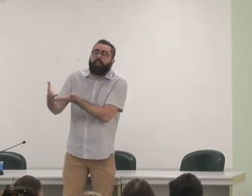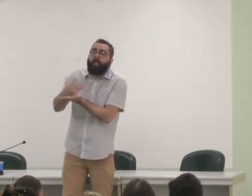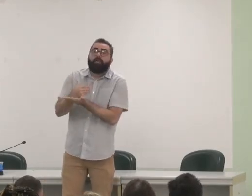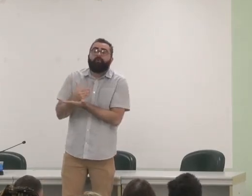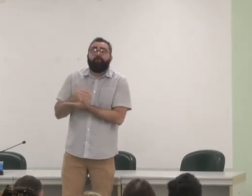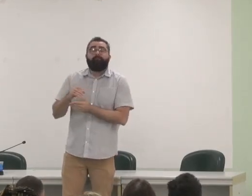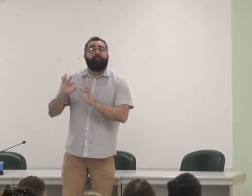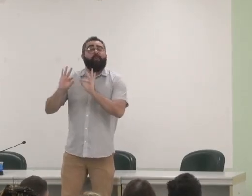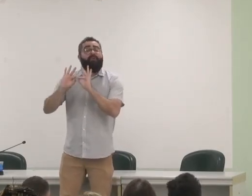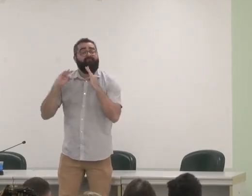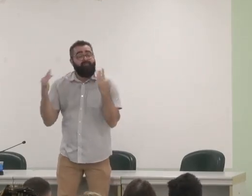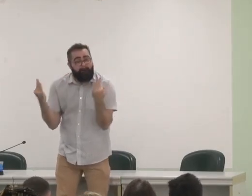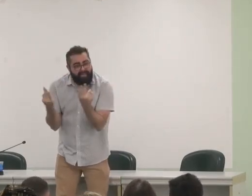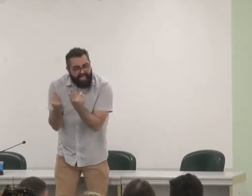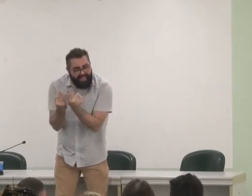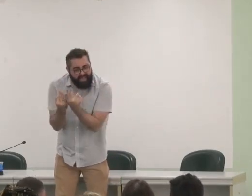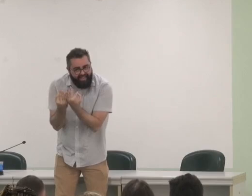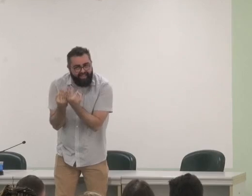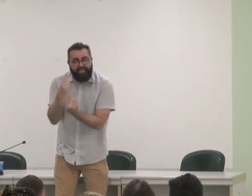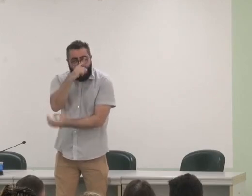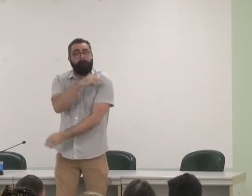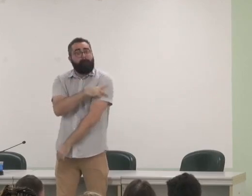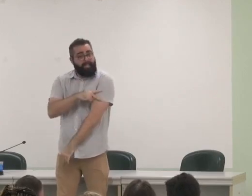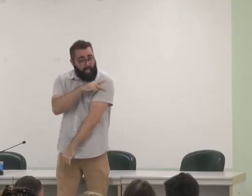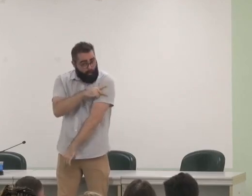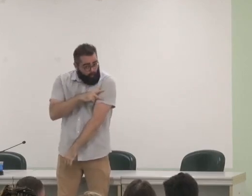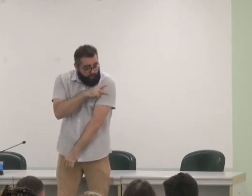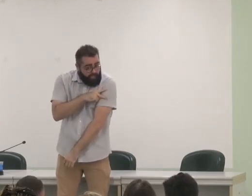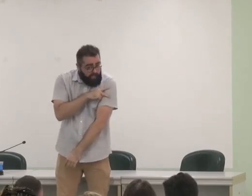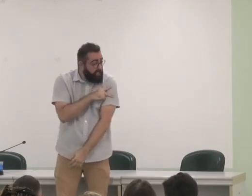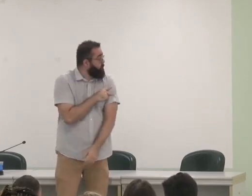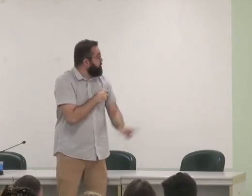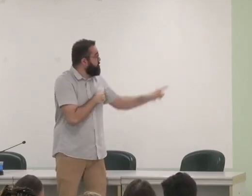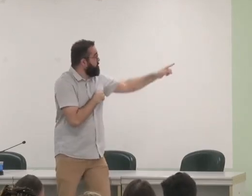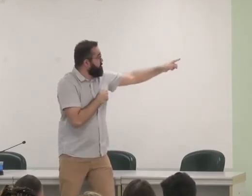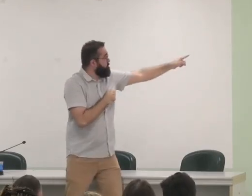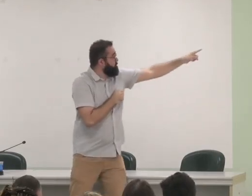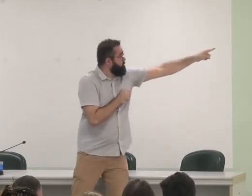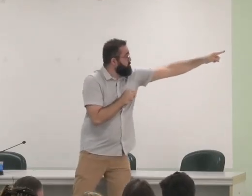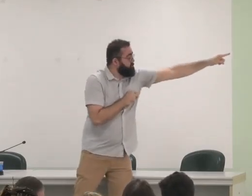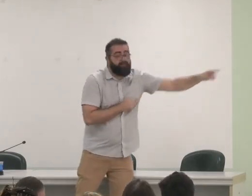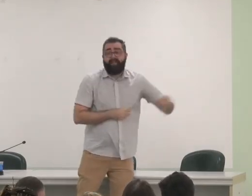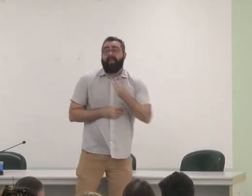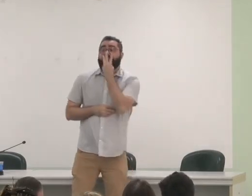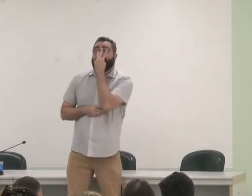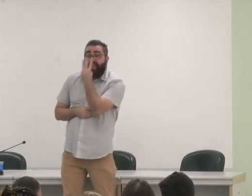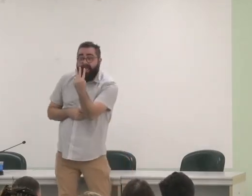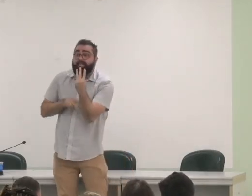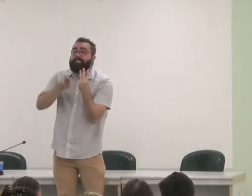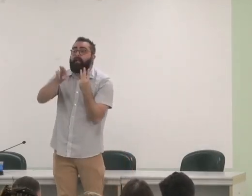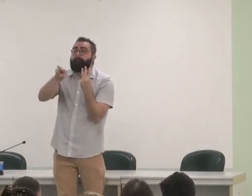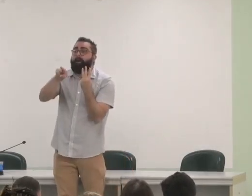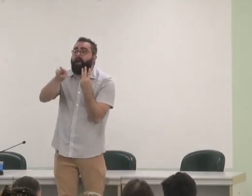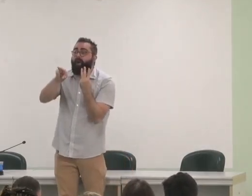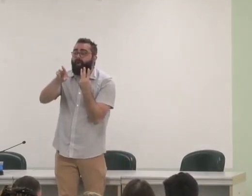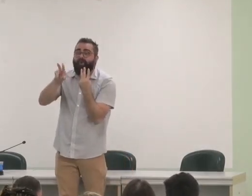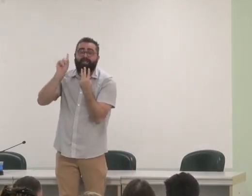E esses dados também foram recolhidos, né, coletados dos familiares de 3